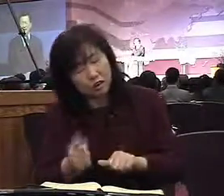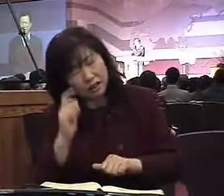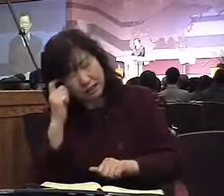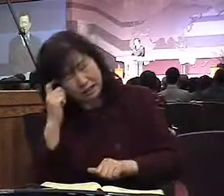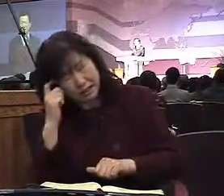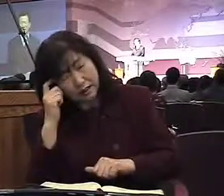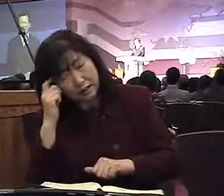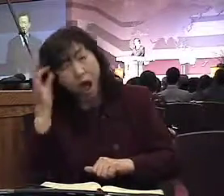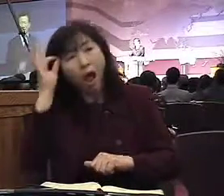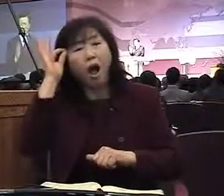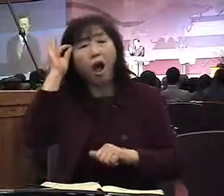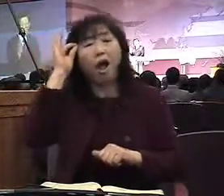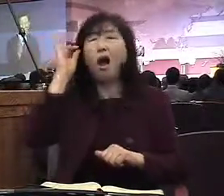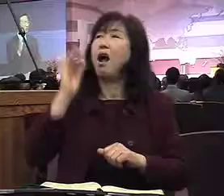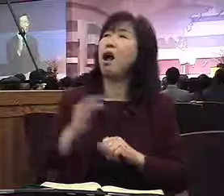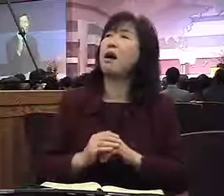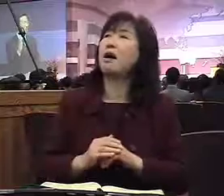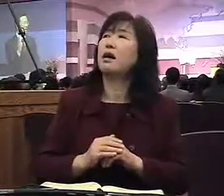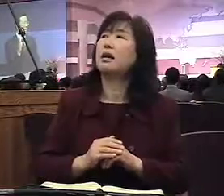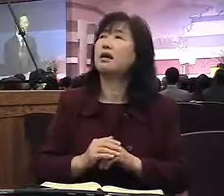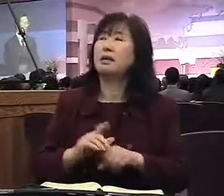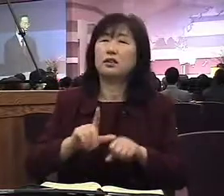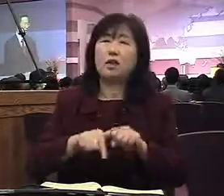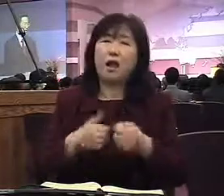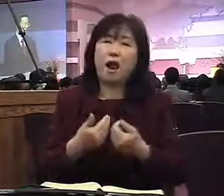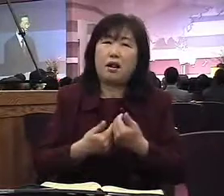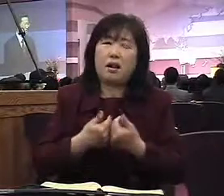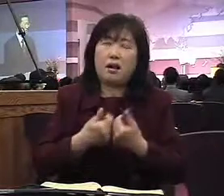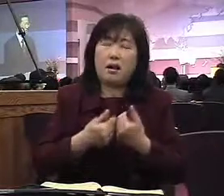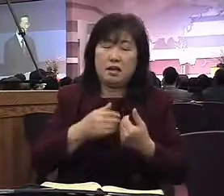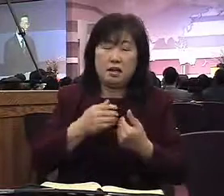생각이 들면서 굉장히 그 순간적으로 갈등했습니다.